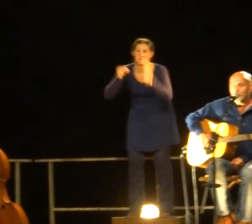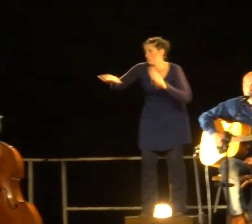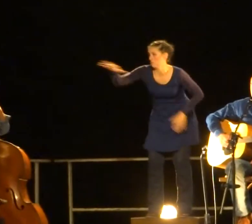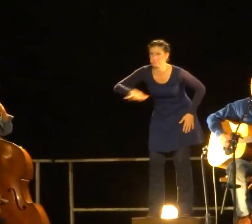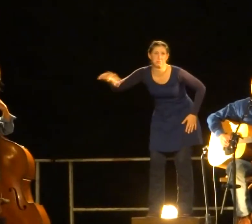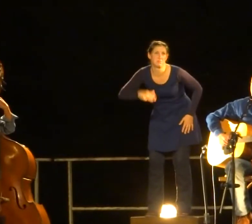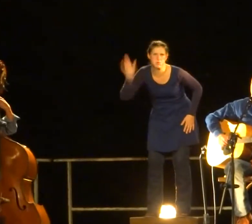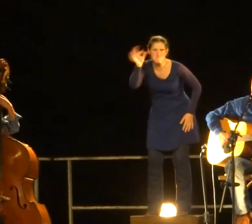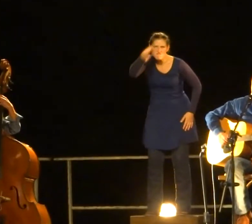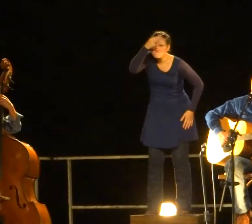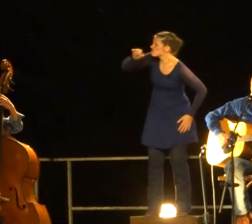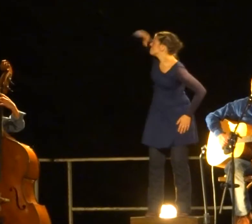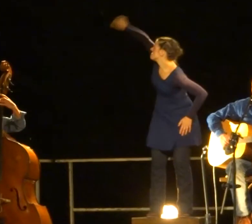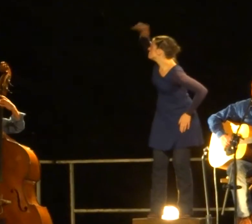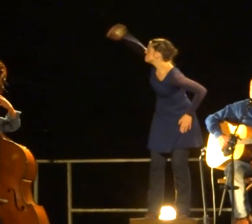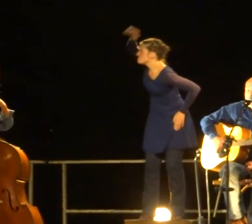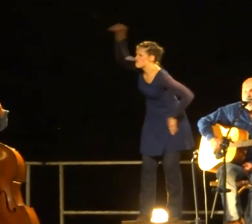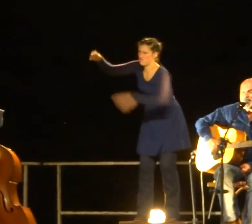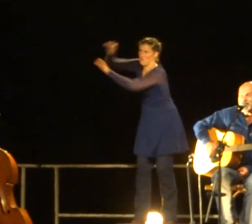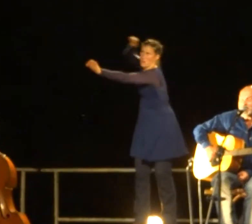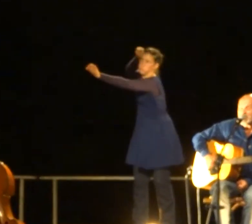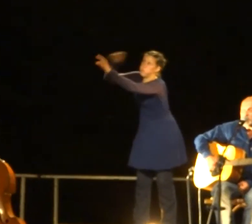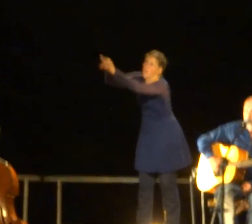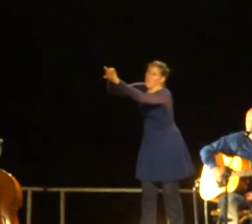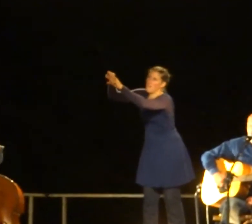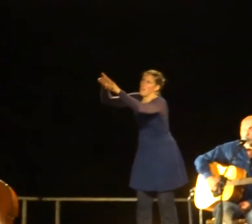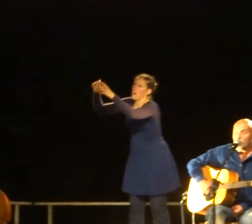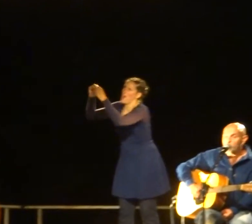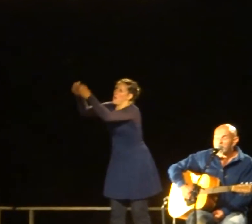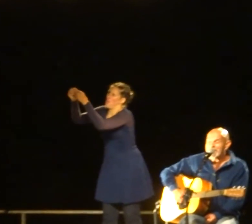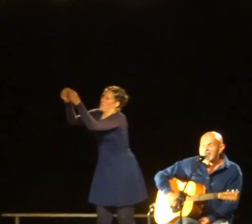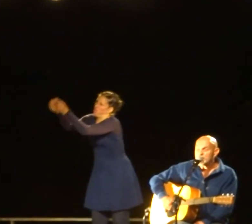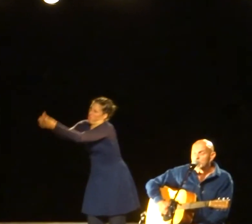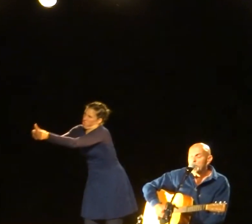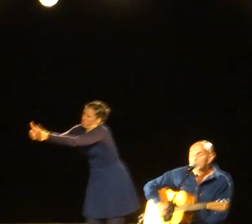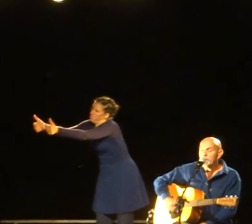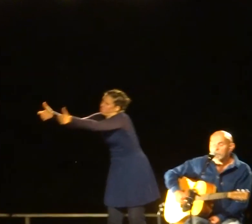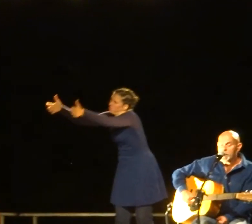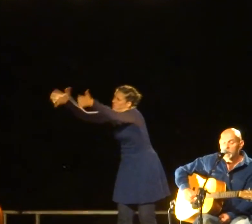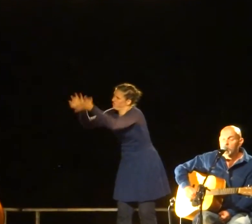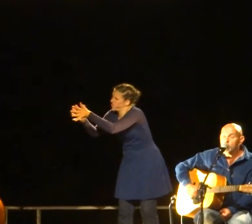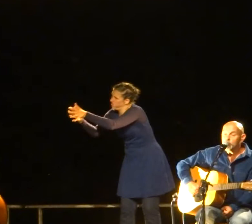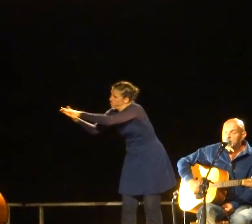flèche. Tant d'amoureux l'ont essayé, qui de leur bonheur ont payé ce